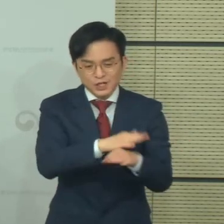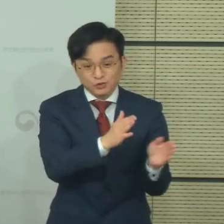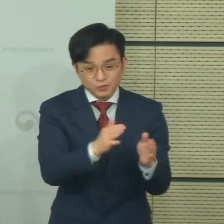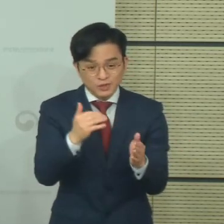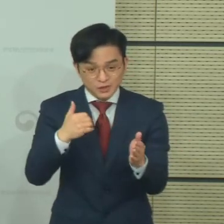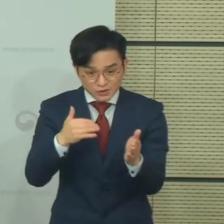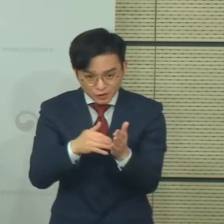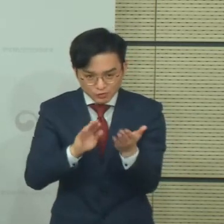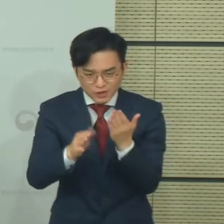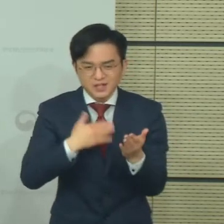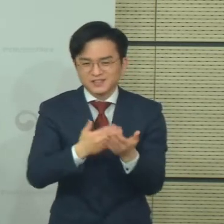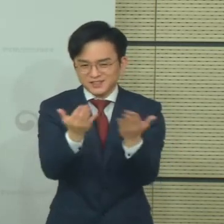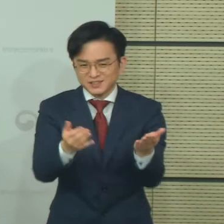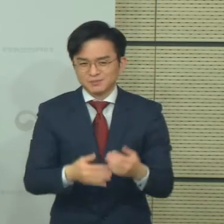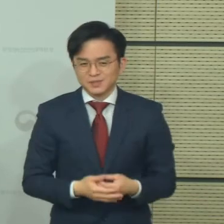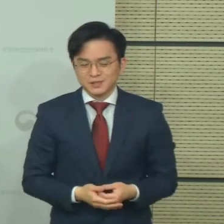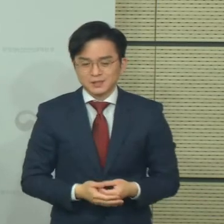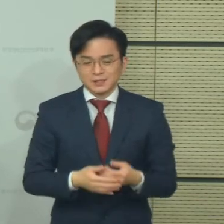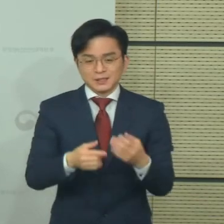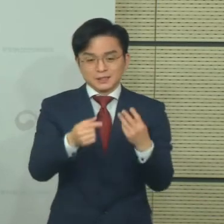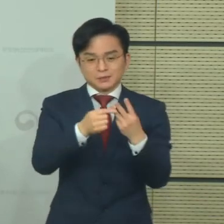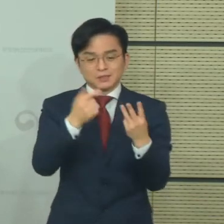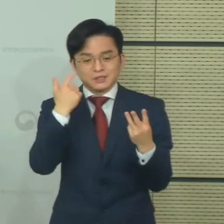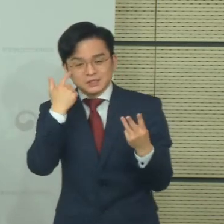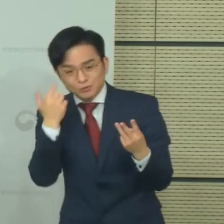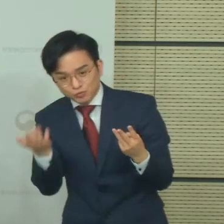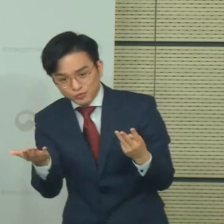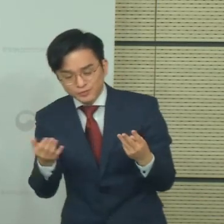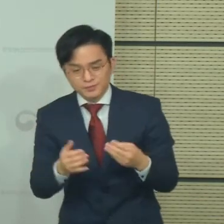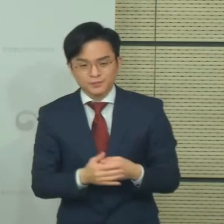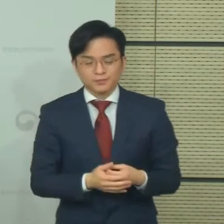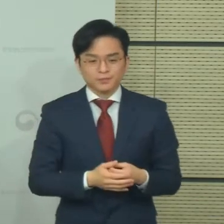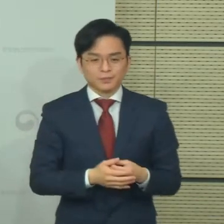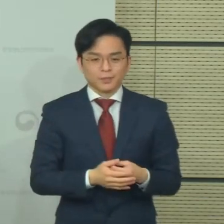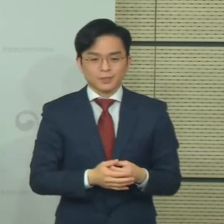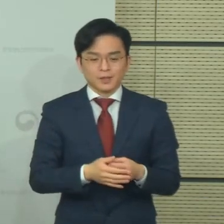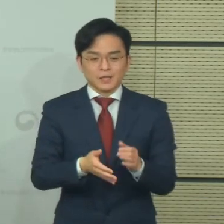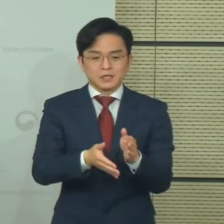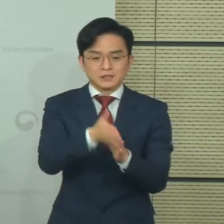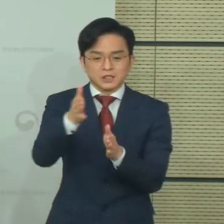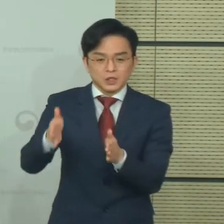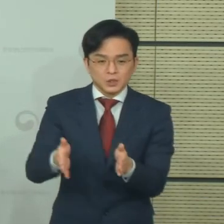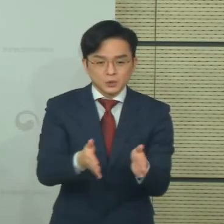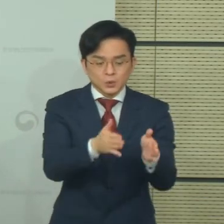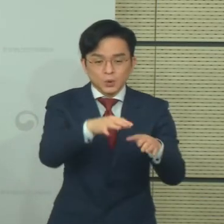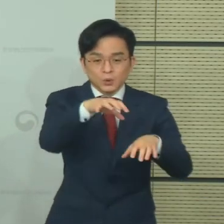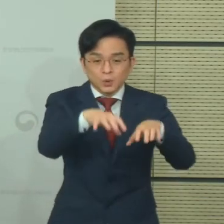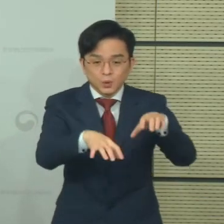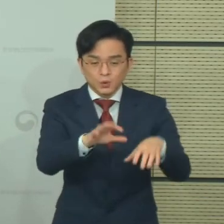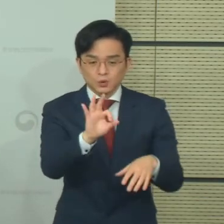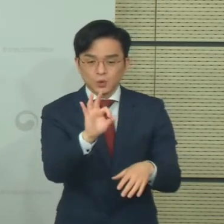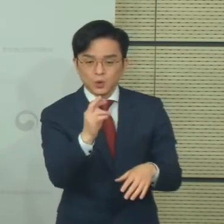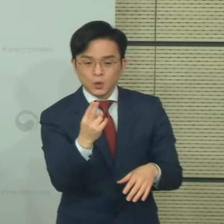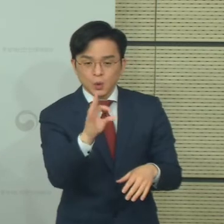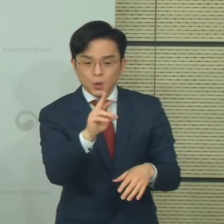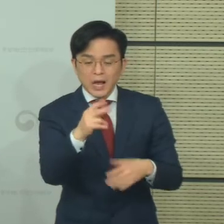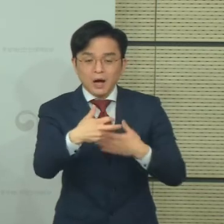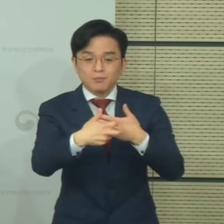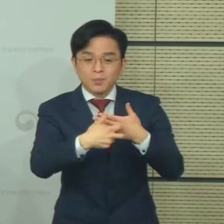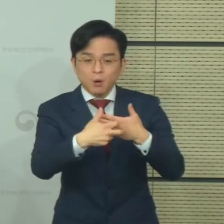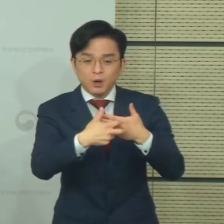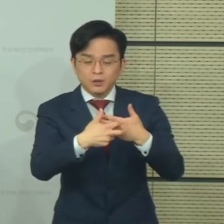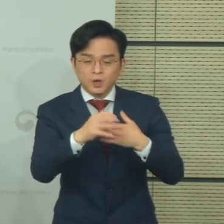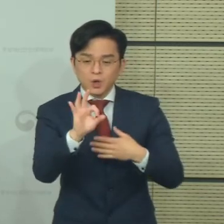다음 질문입니다. 지역별로 요양병원과 요양시설에서 확진자가 발생한 현황은 어떻게 되는지, 앞으로